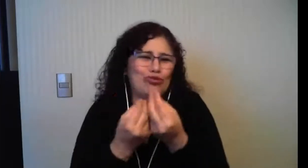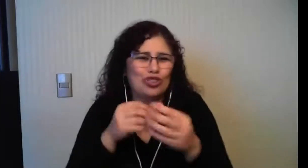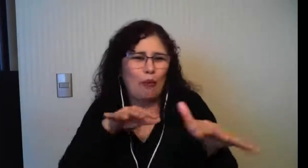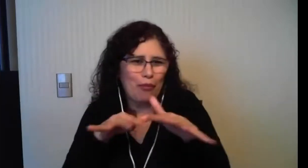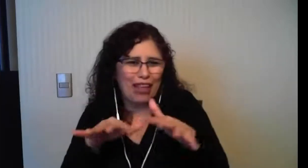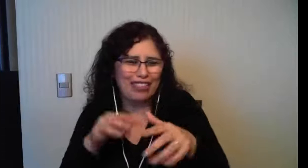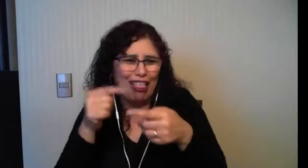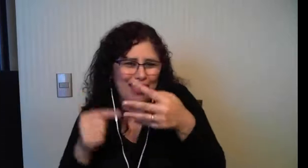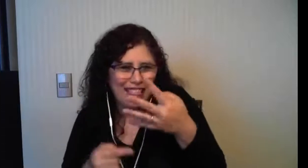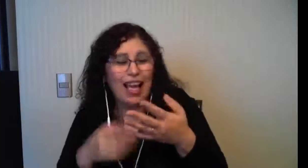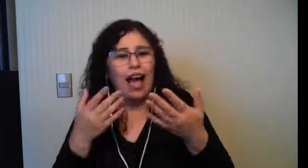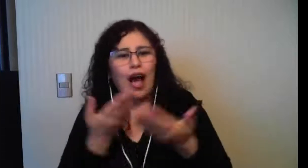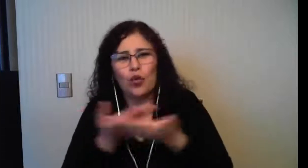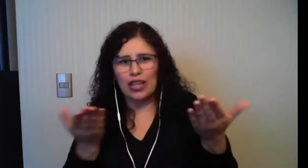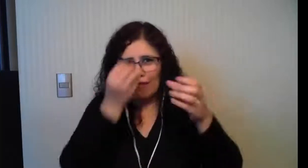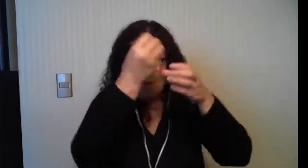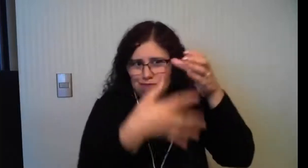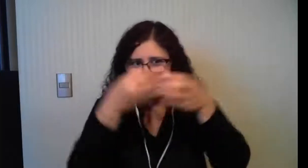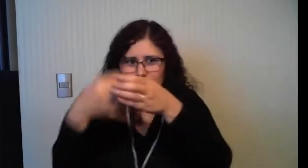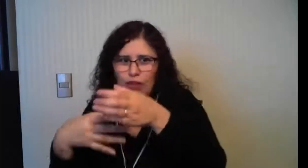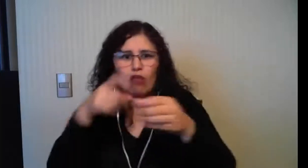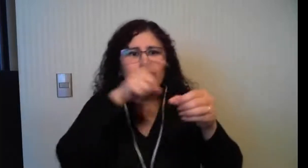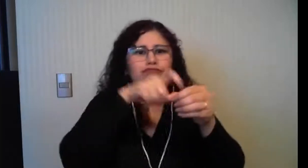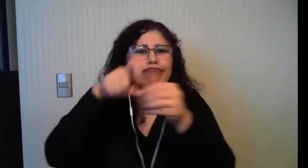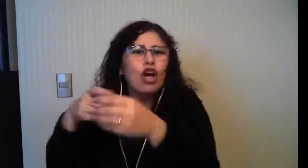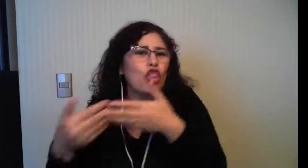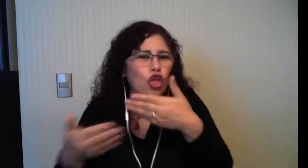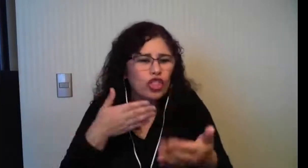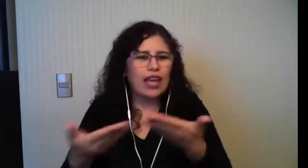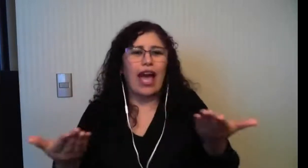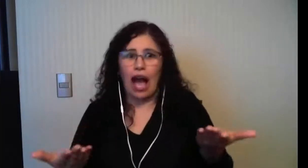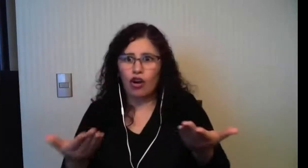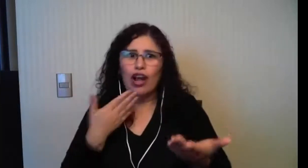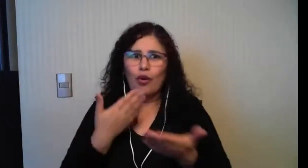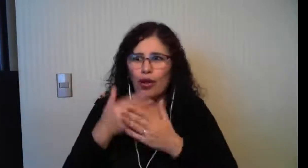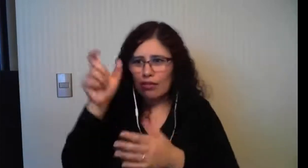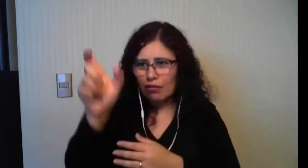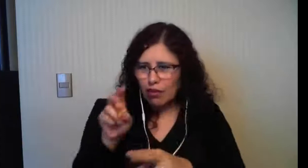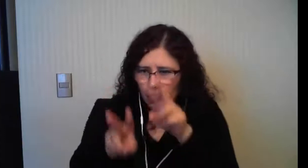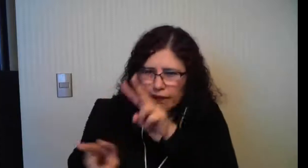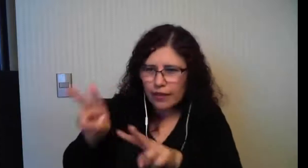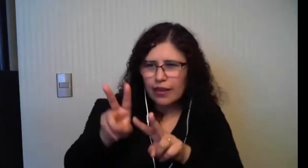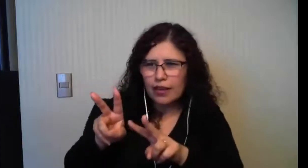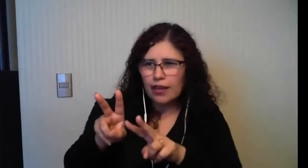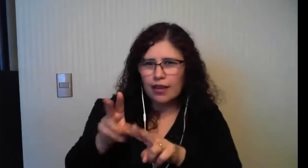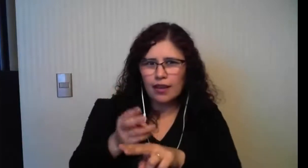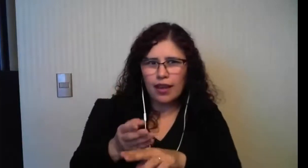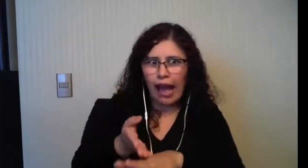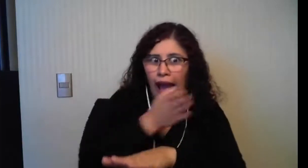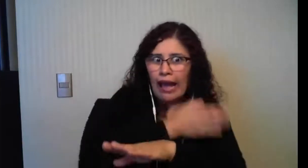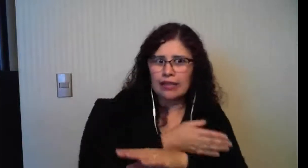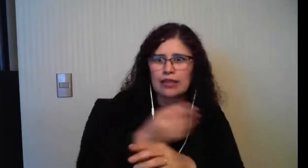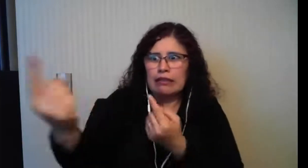Y varias formas de poder clasificarlos, ¿ya? Clínicamente no es tan sencillo, ya, porque para eso uno tiene que haber visto hartos